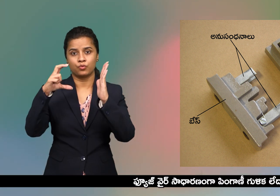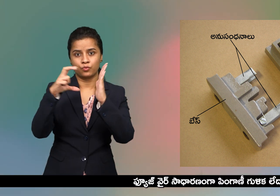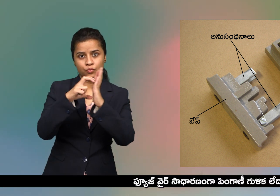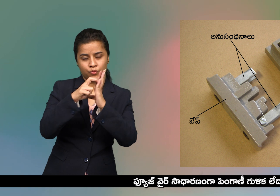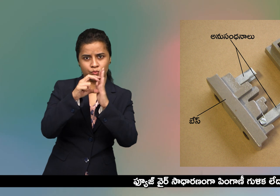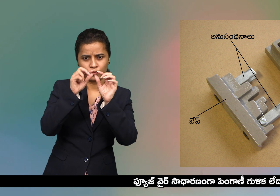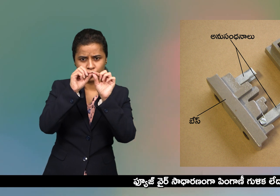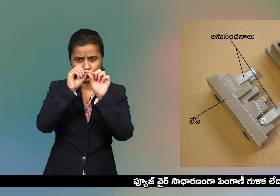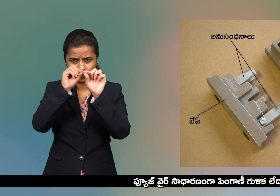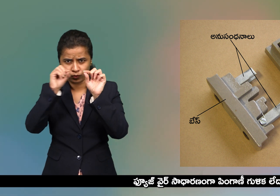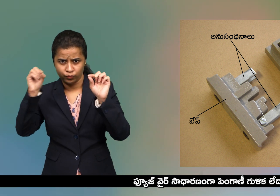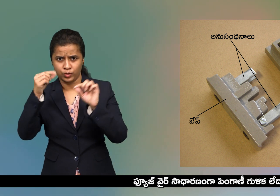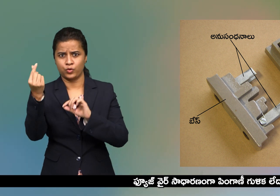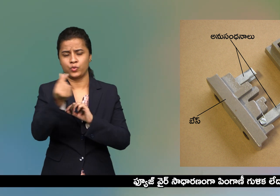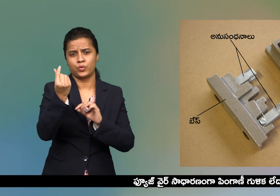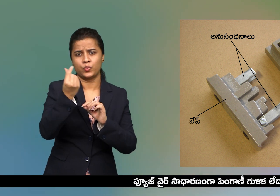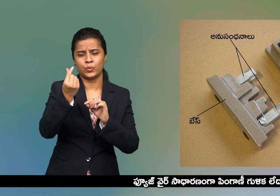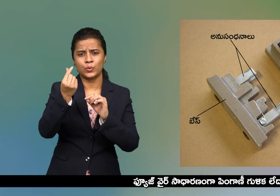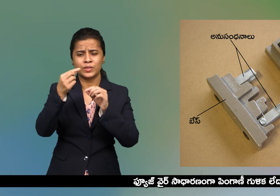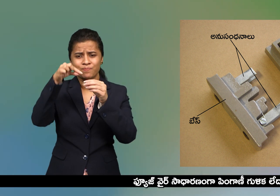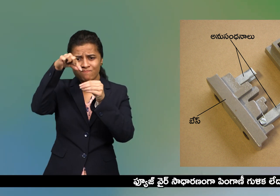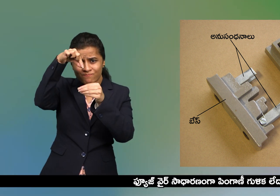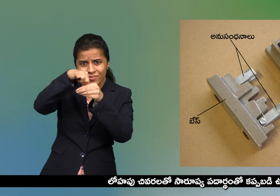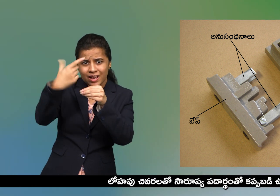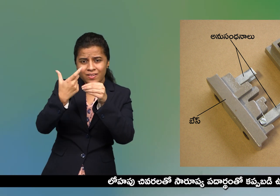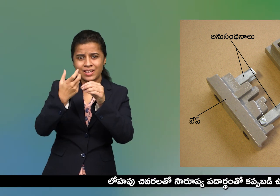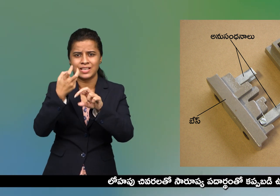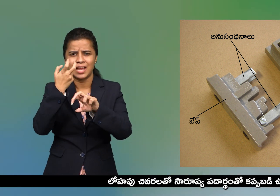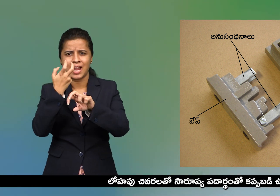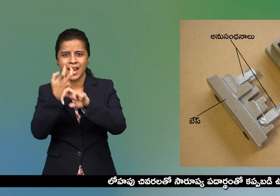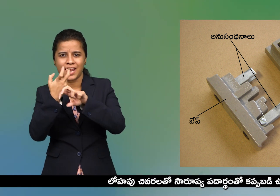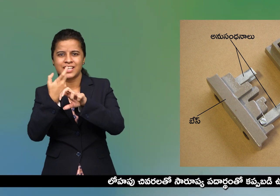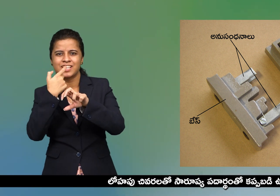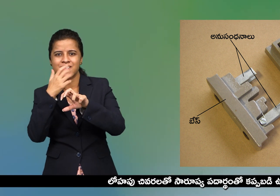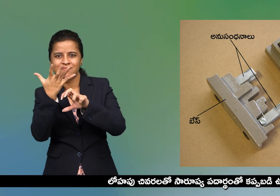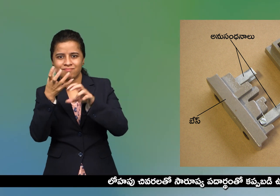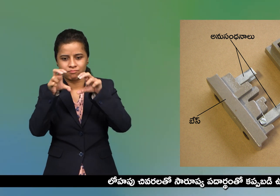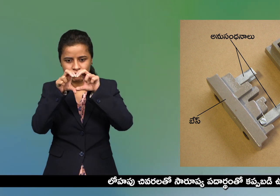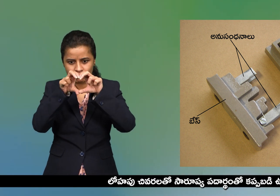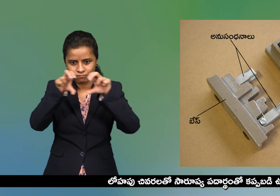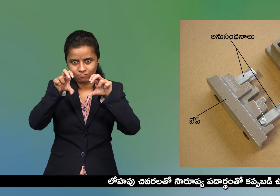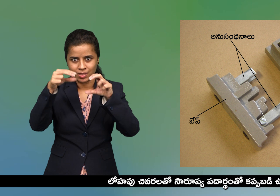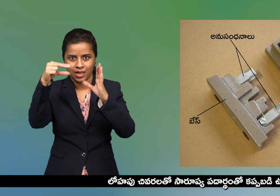ఫ్యూజ్ వైర్ సాధారణంగా పింగాణీ గుళిక లేదా లోహపు చివరలతో సారూప్య పదార్థంతో కప్పబడి